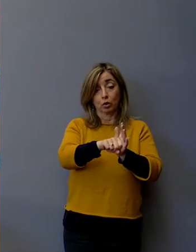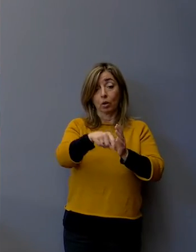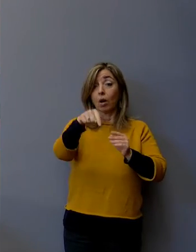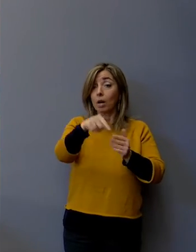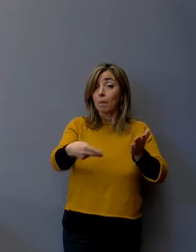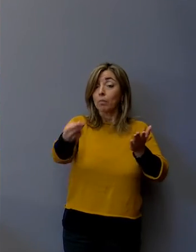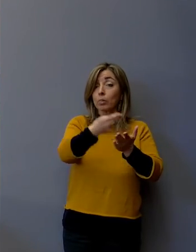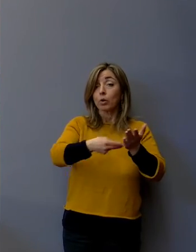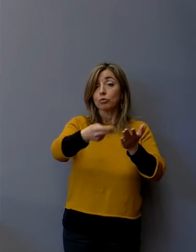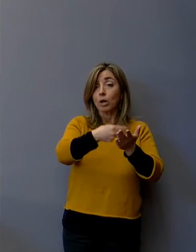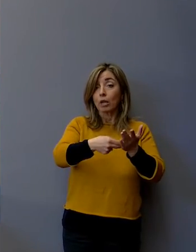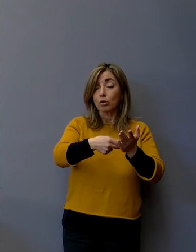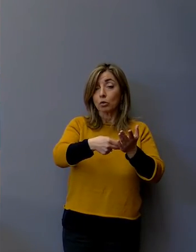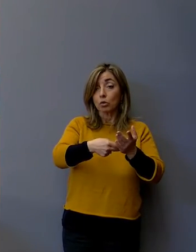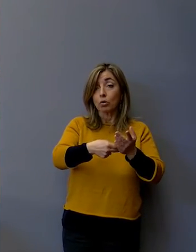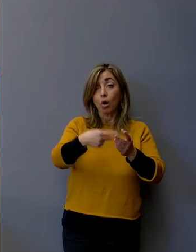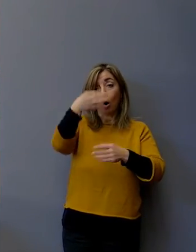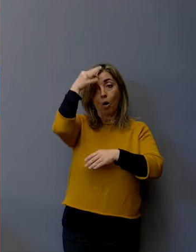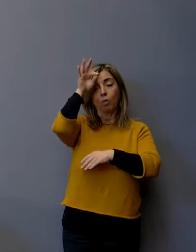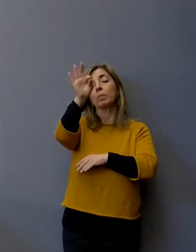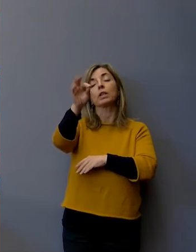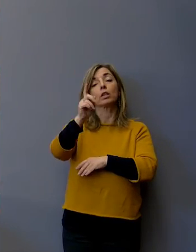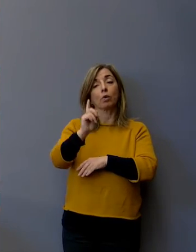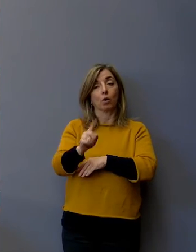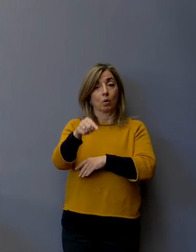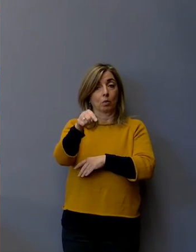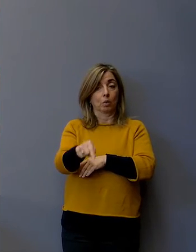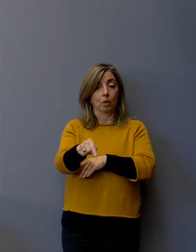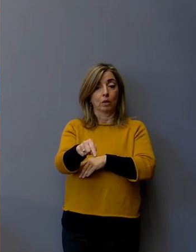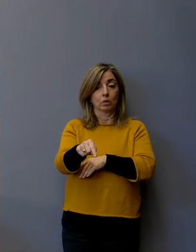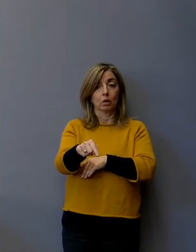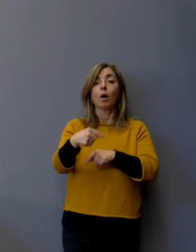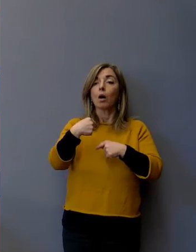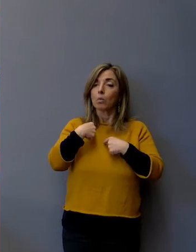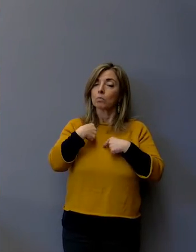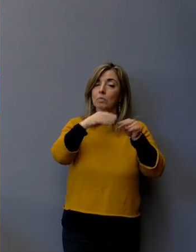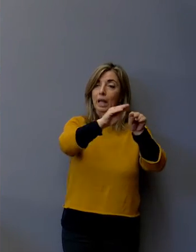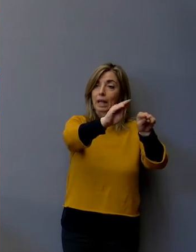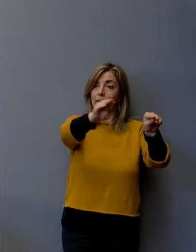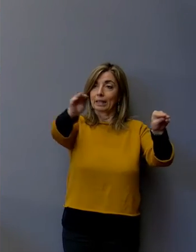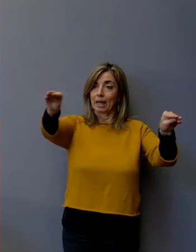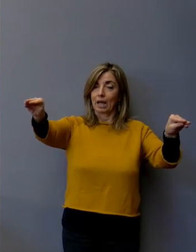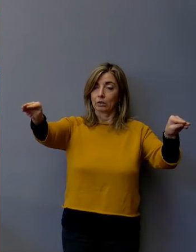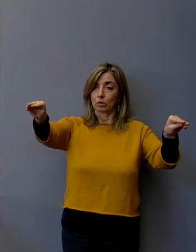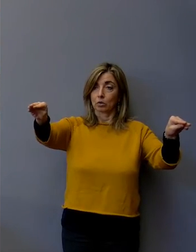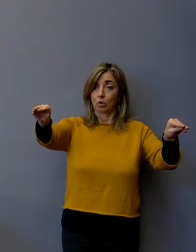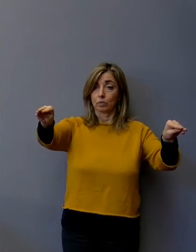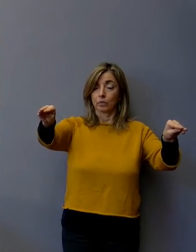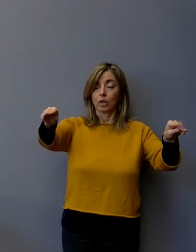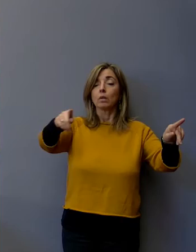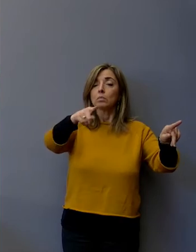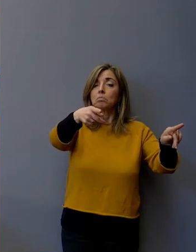è partito esattamente da questa abbiamo chiesto a loro diteci voi cosa volete cosa ci